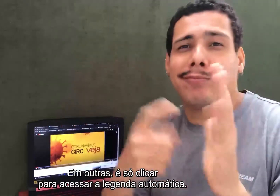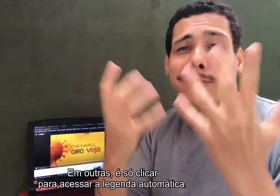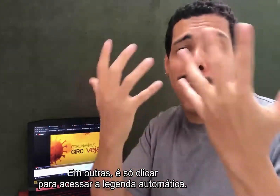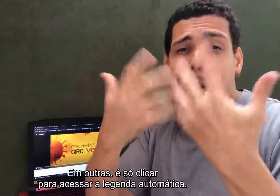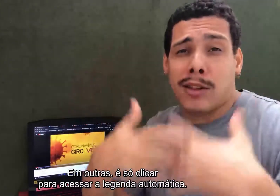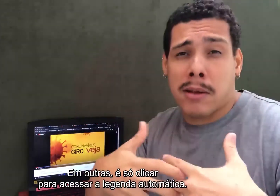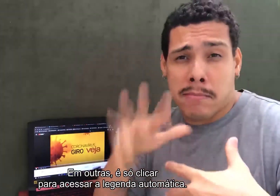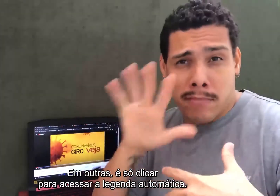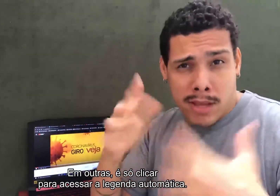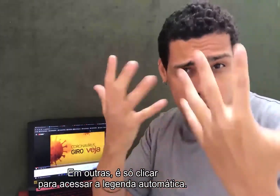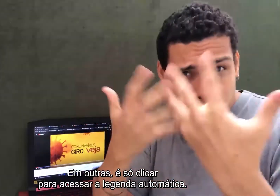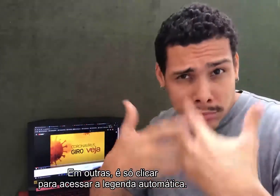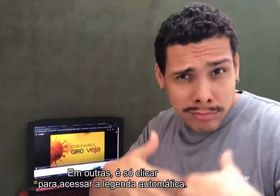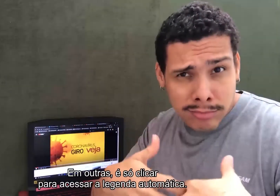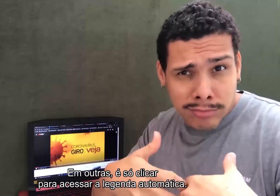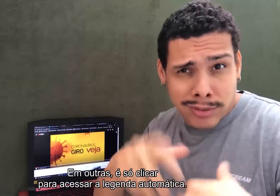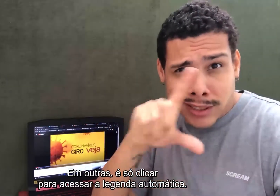a legenda automática.